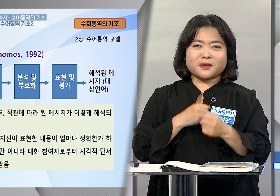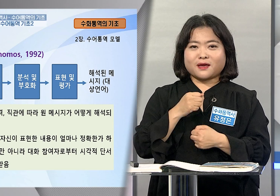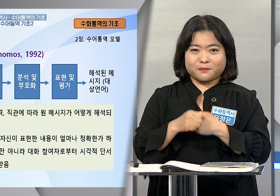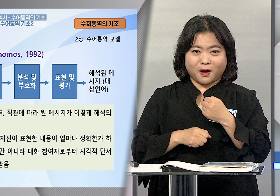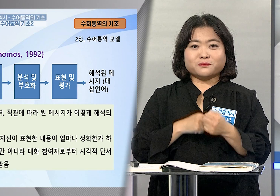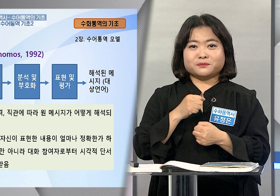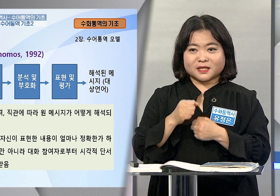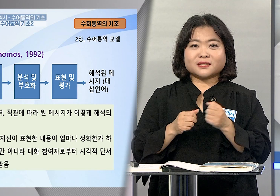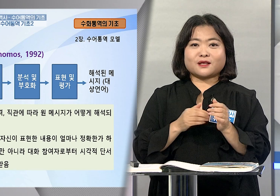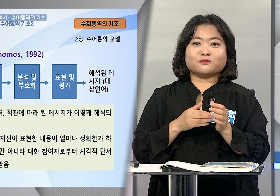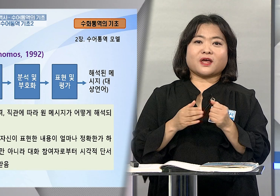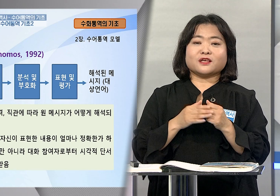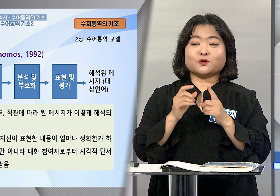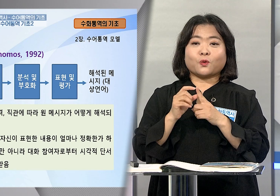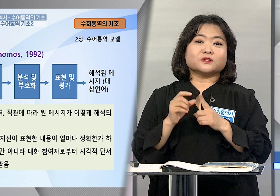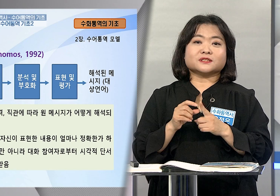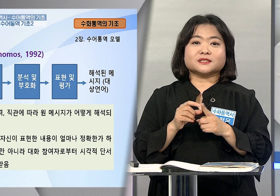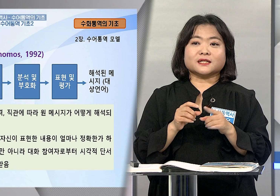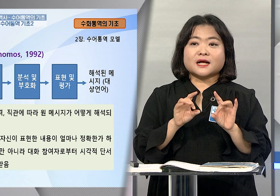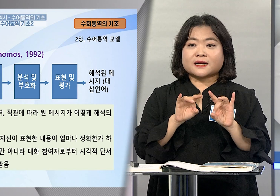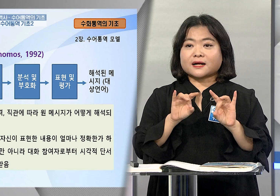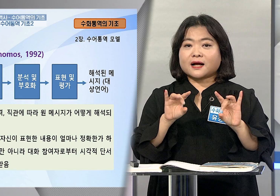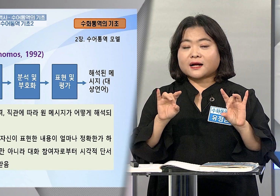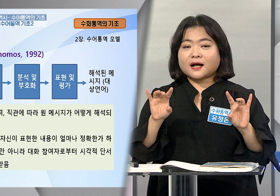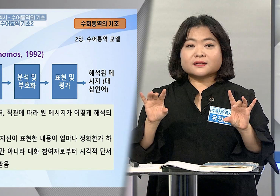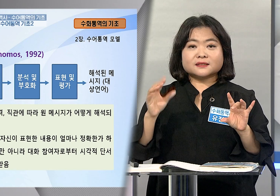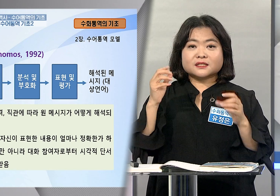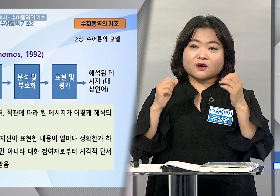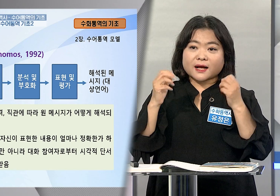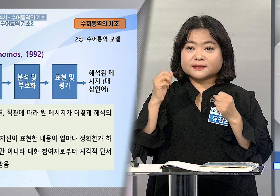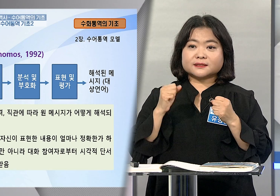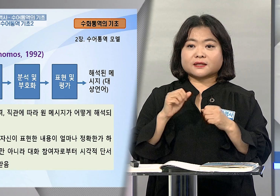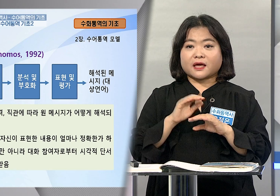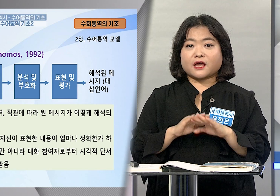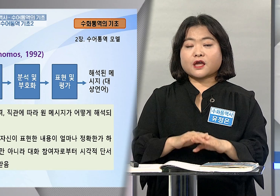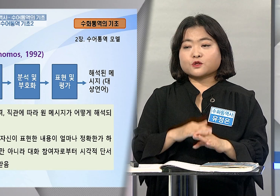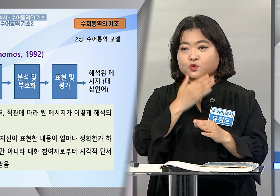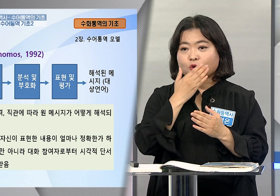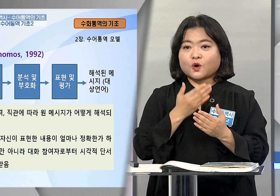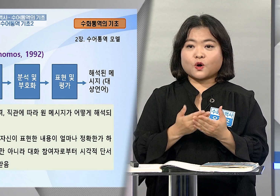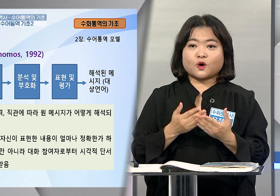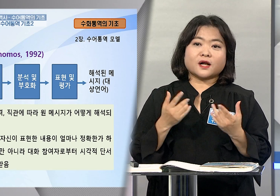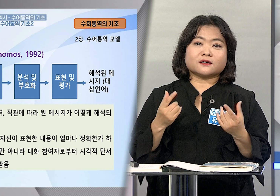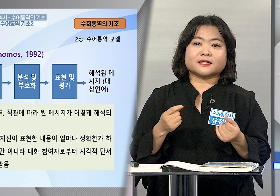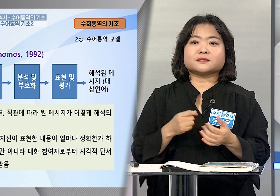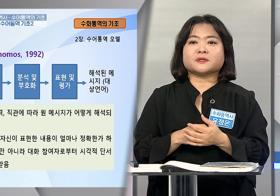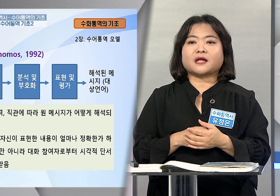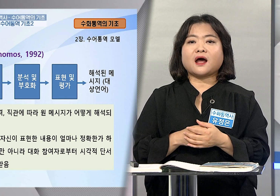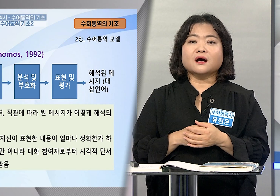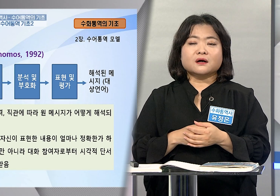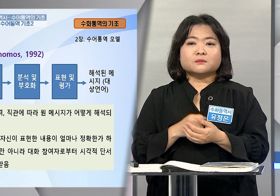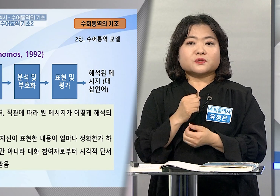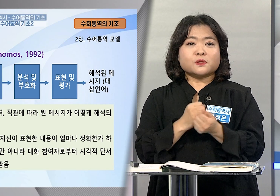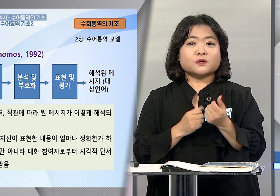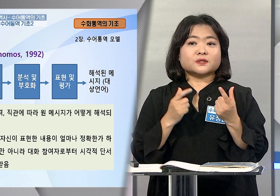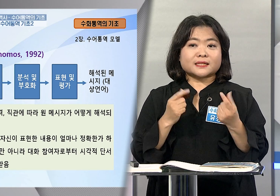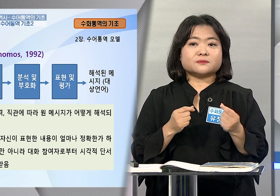사람의 마음이기 때문에 이 용어들을 각각을 기억하시는 게 중요할 것 같습니다. 뭐 설명은 같습니다.